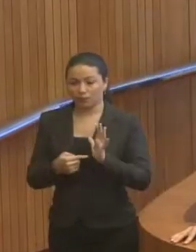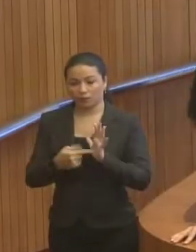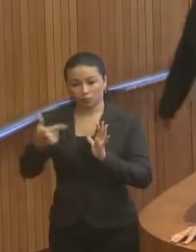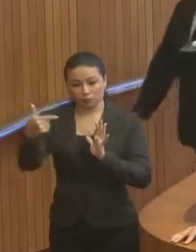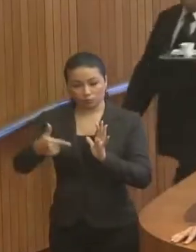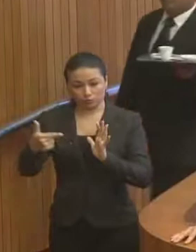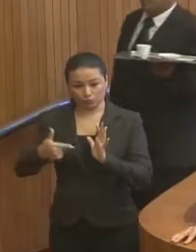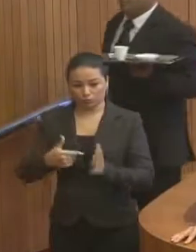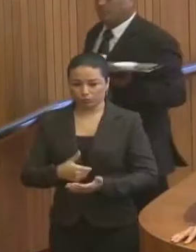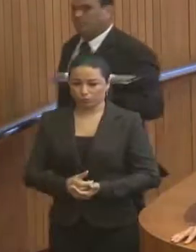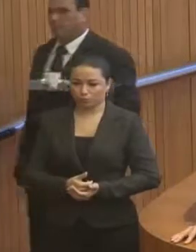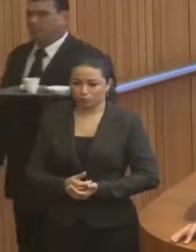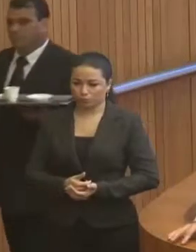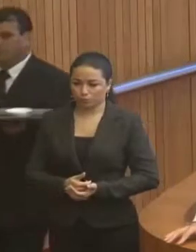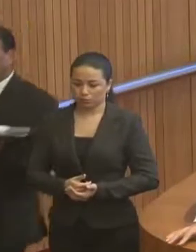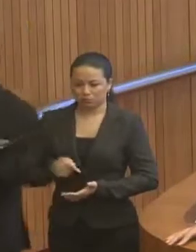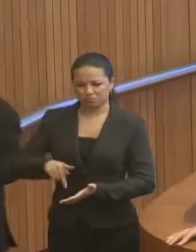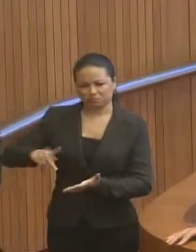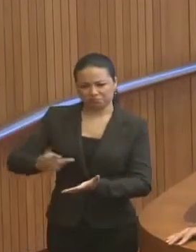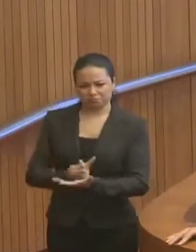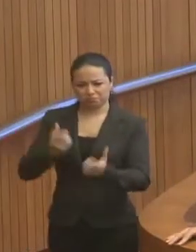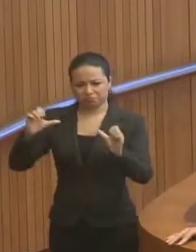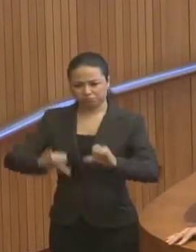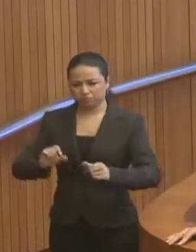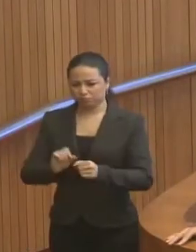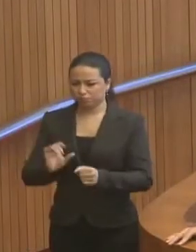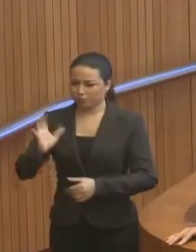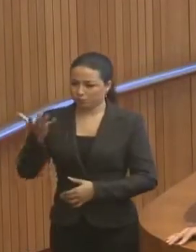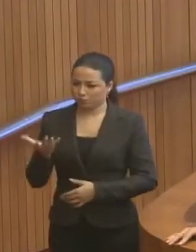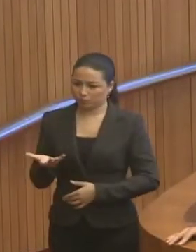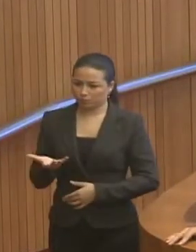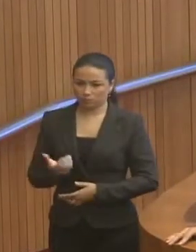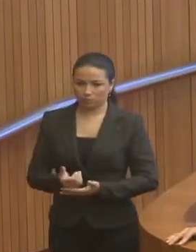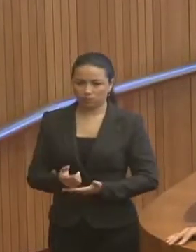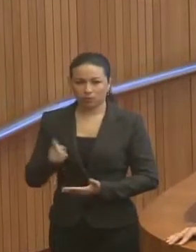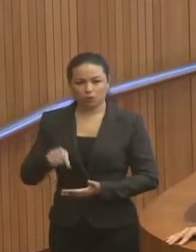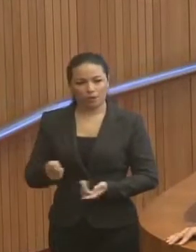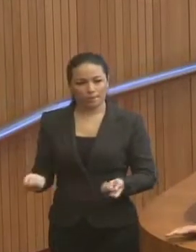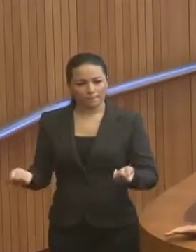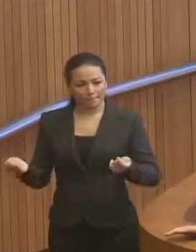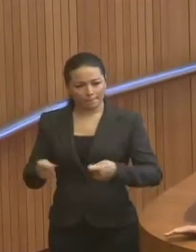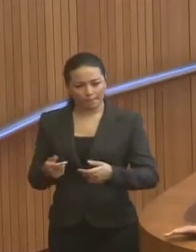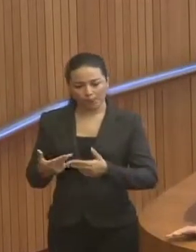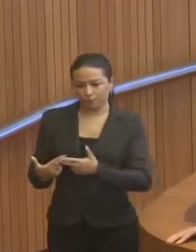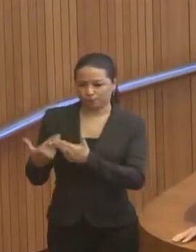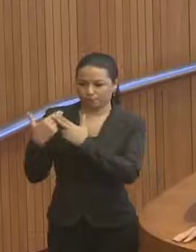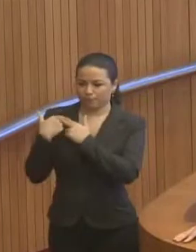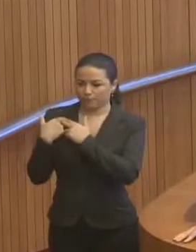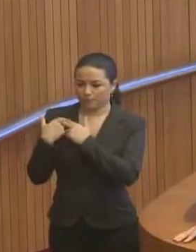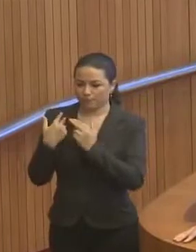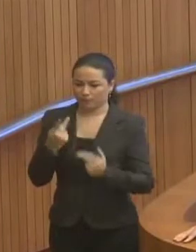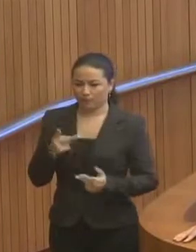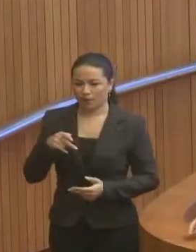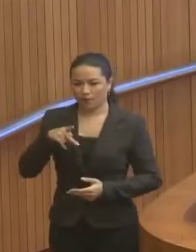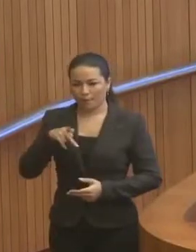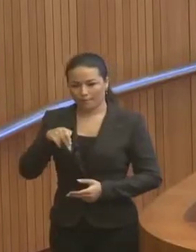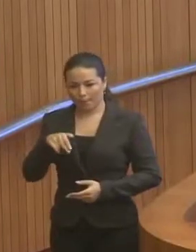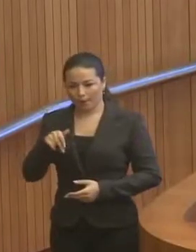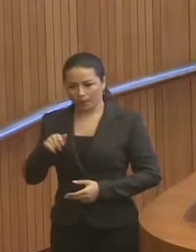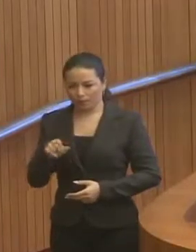2º, que os abusos cometidos sujeitam os responsáveis às penas da